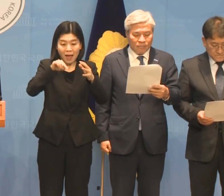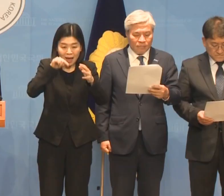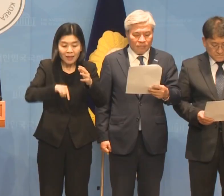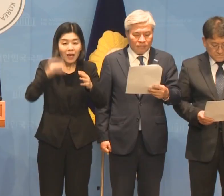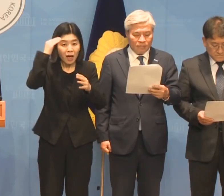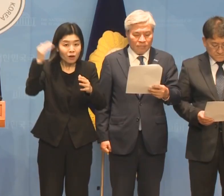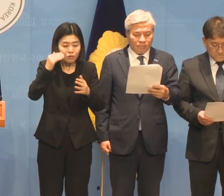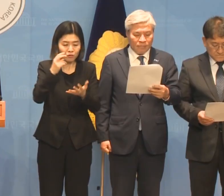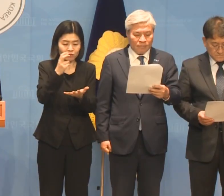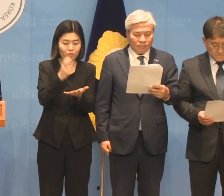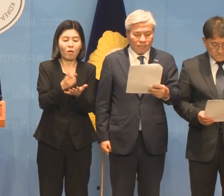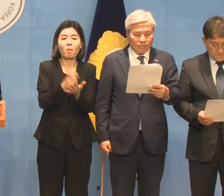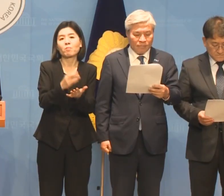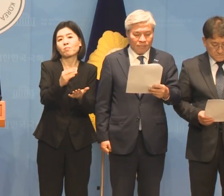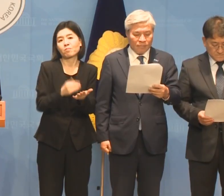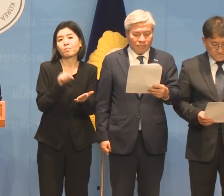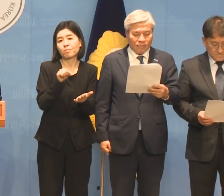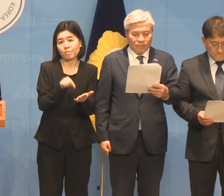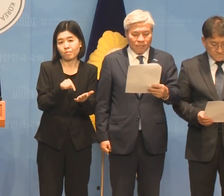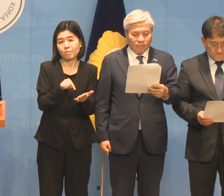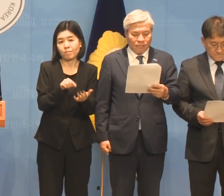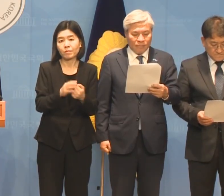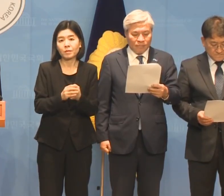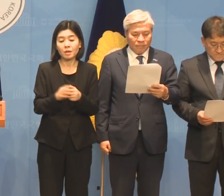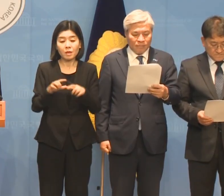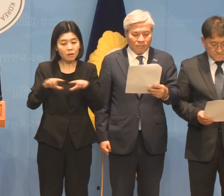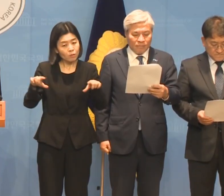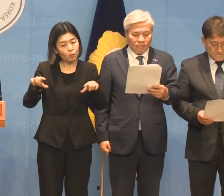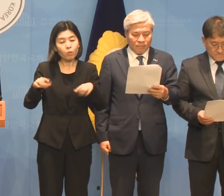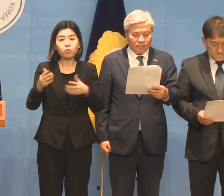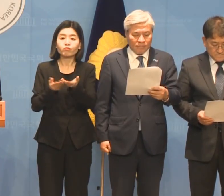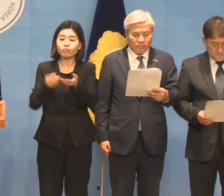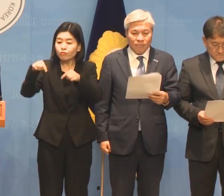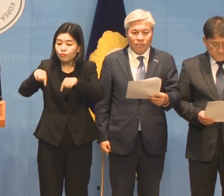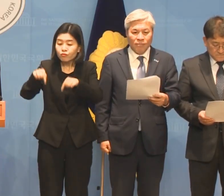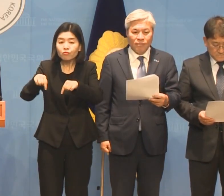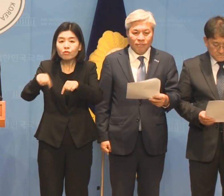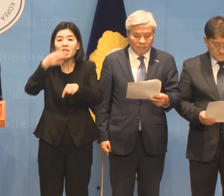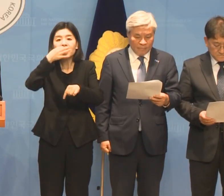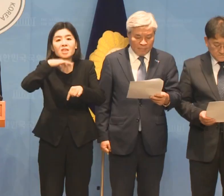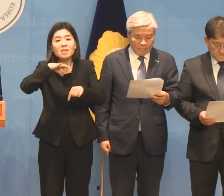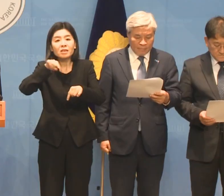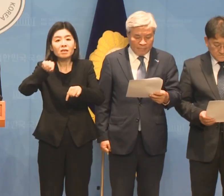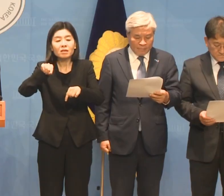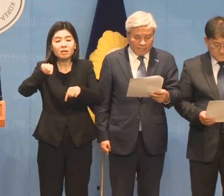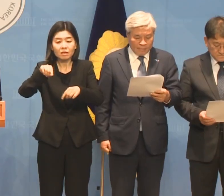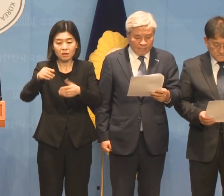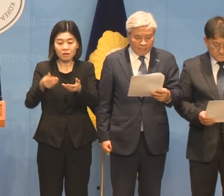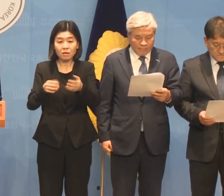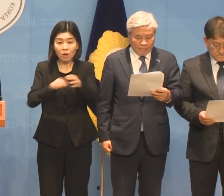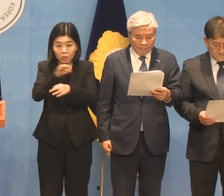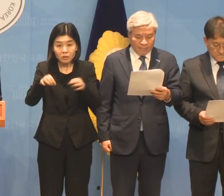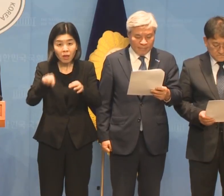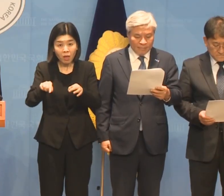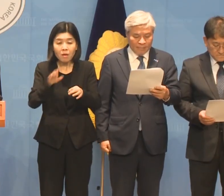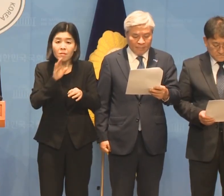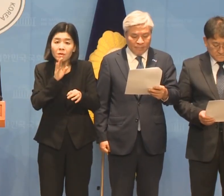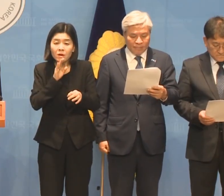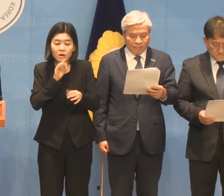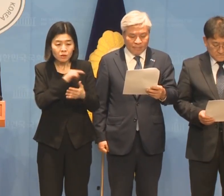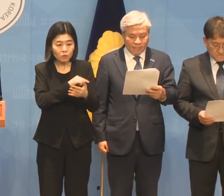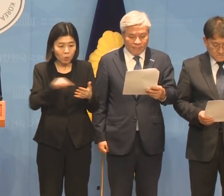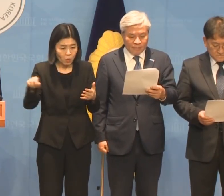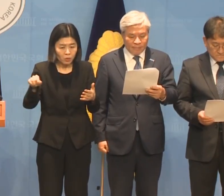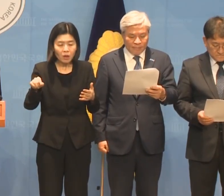다루고 있기 때문입니다. 일반적인 통상협상에도 이익을 얻는 경제단이 손해를 입는 경제